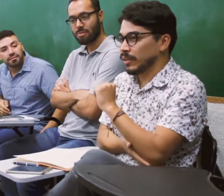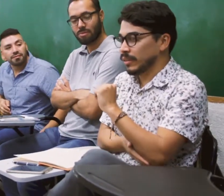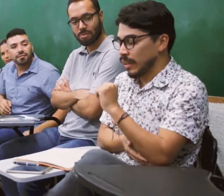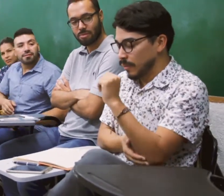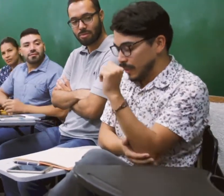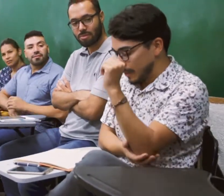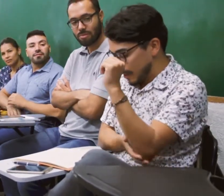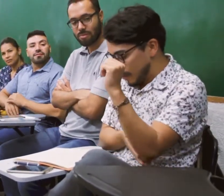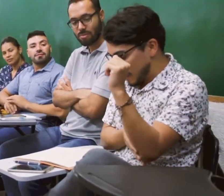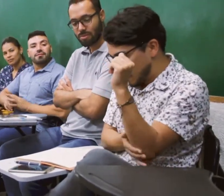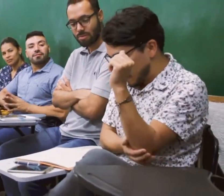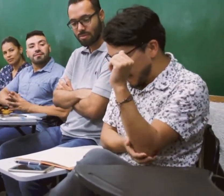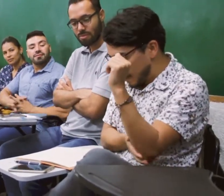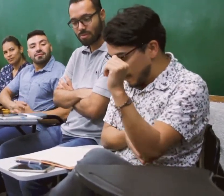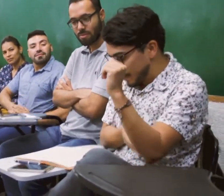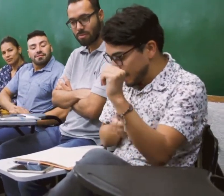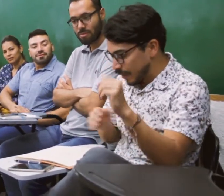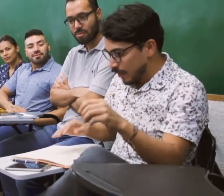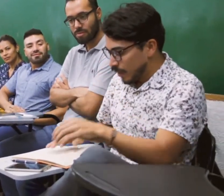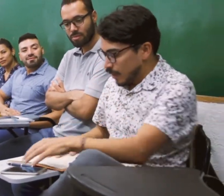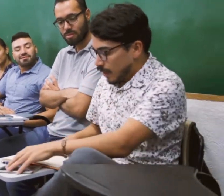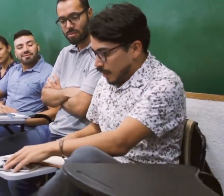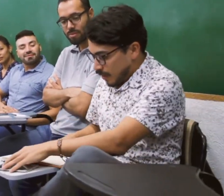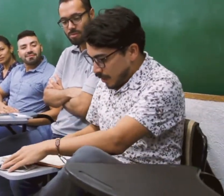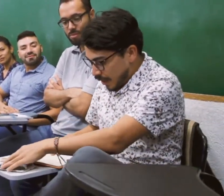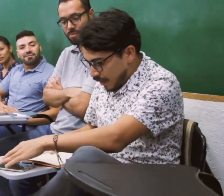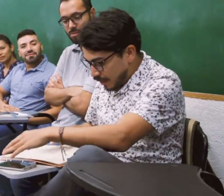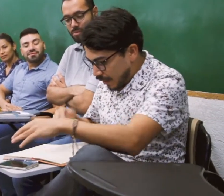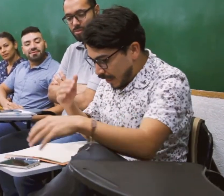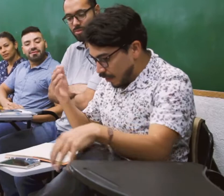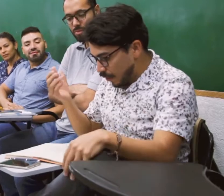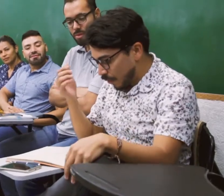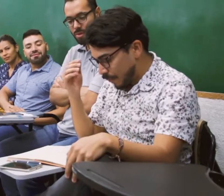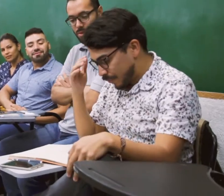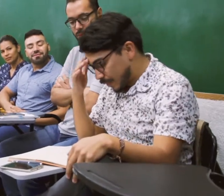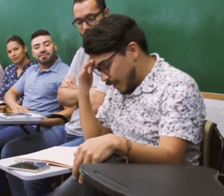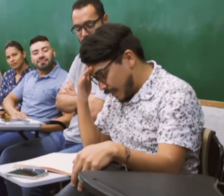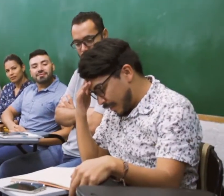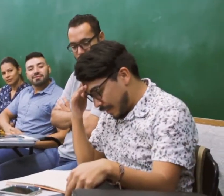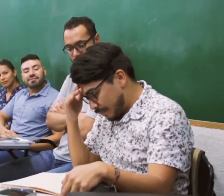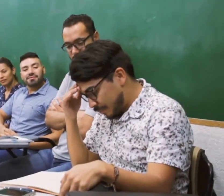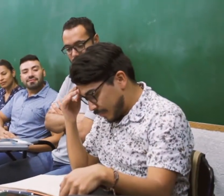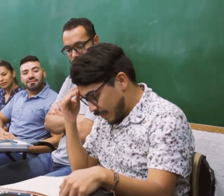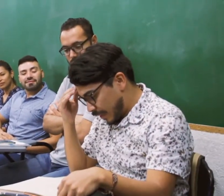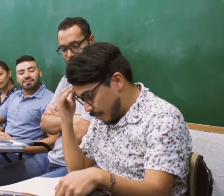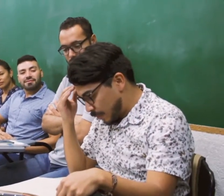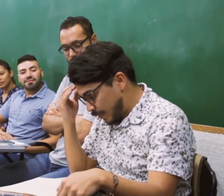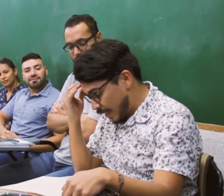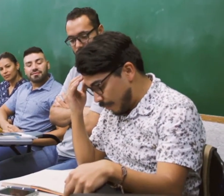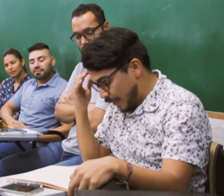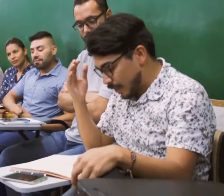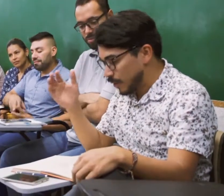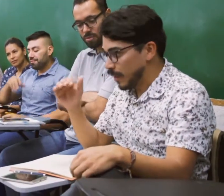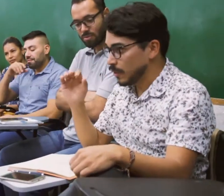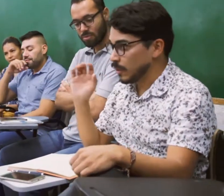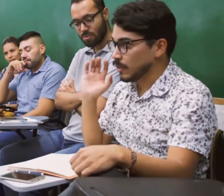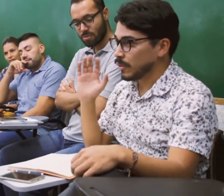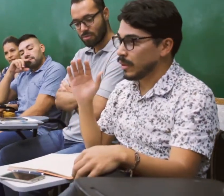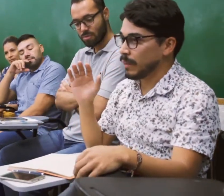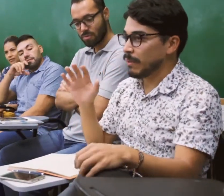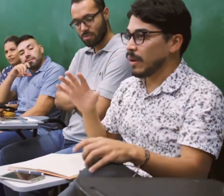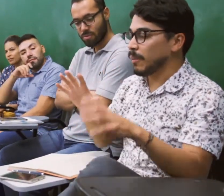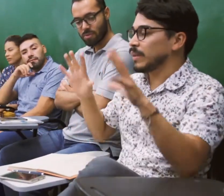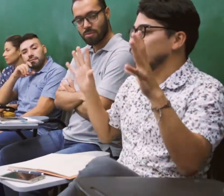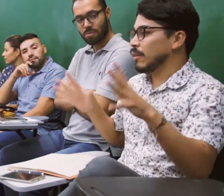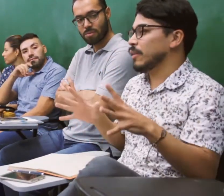Educación Superior, y en ese diálogo digamos surgían varios asuntos.